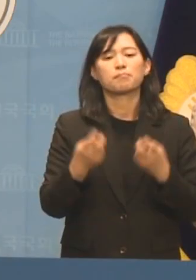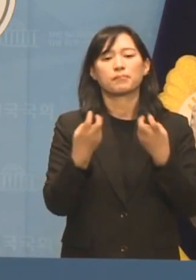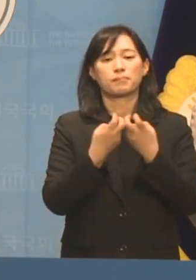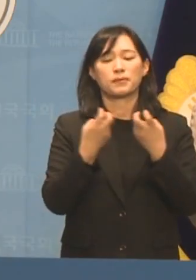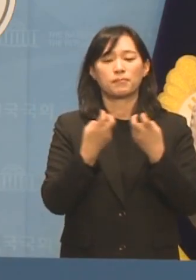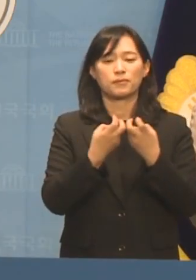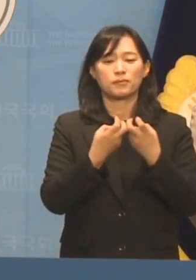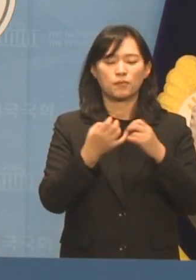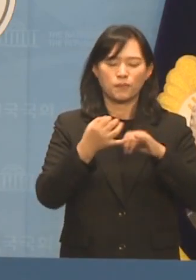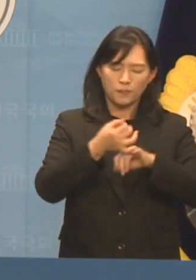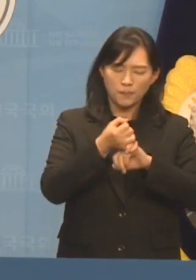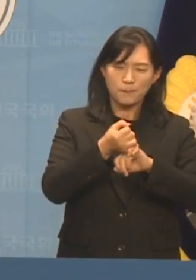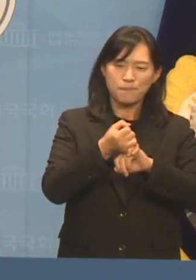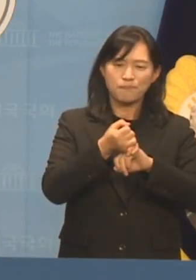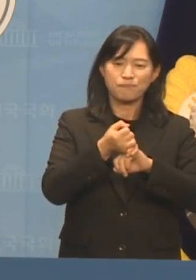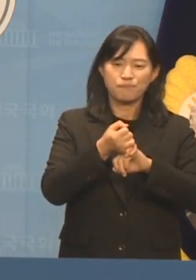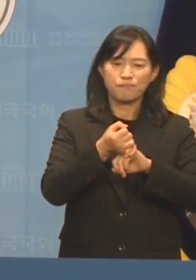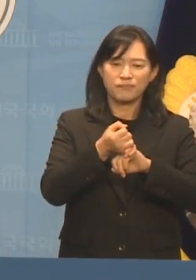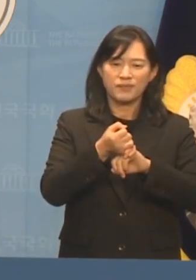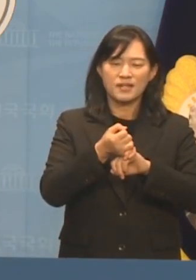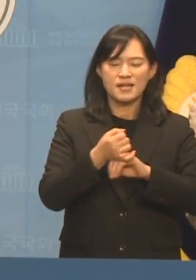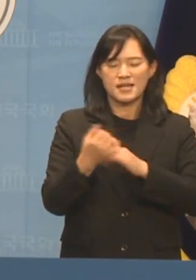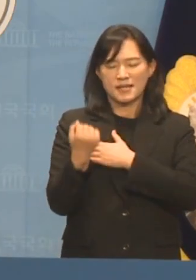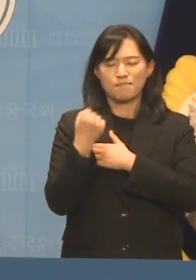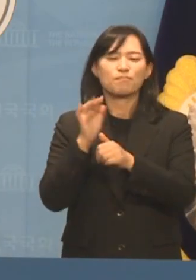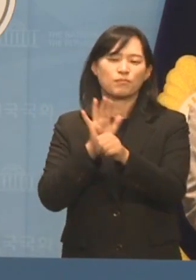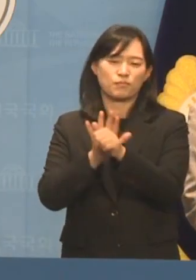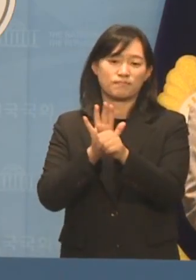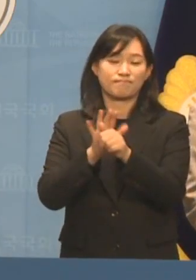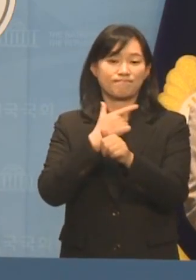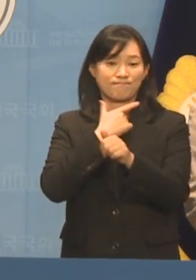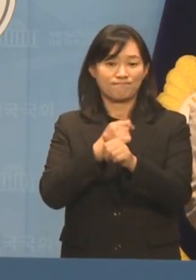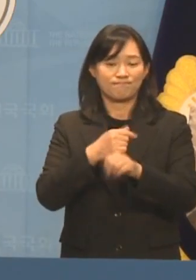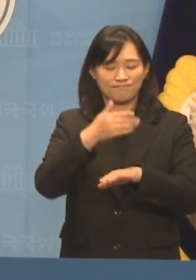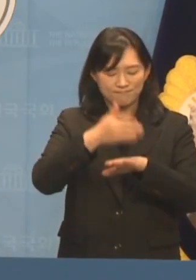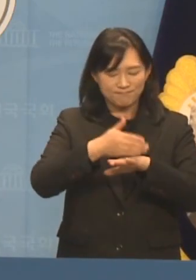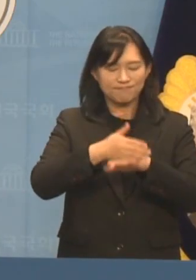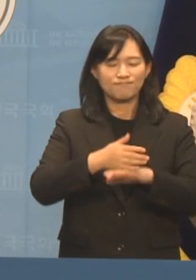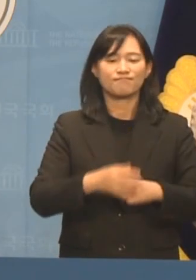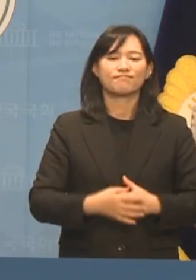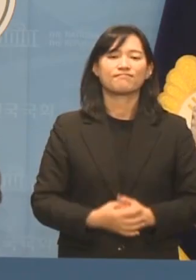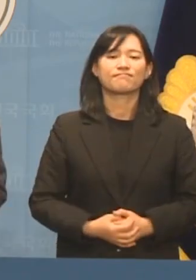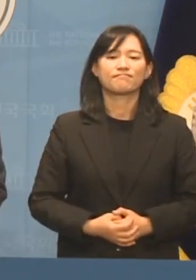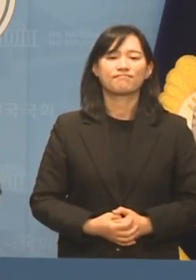방안으로 꼭 힘을 보태 나가도록 하겠습니다. 감사합니다.